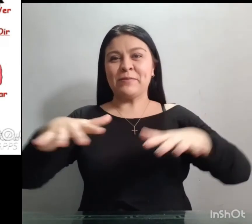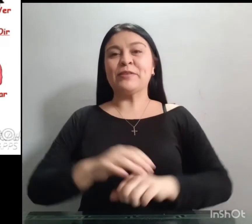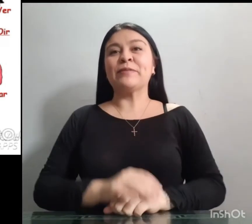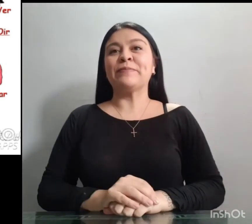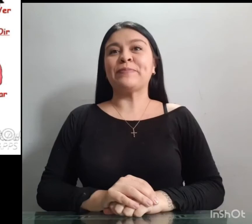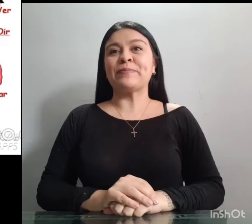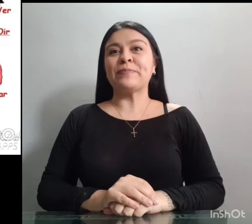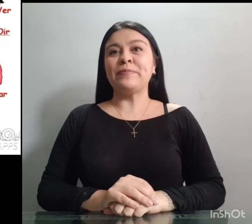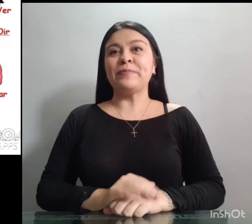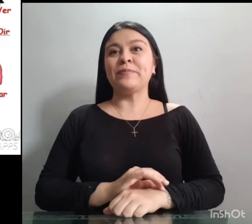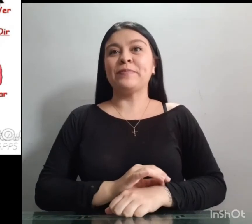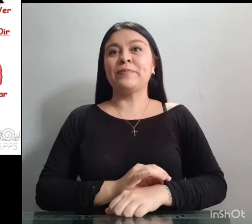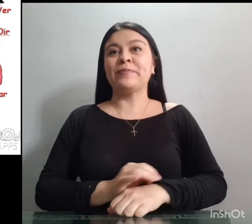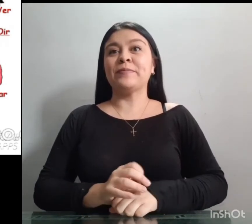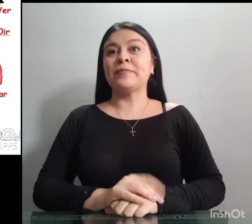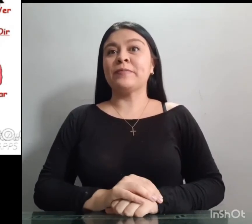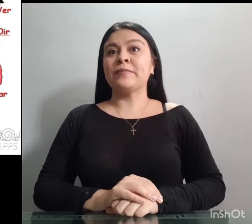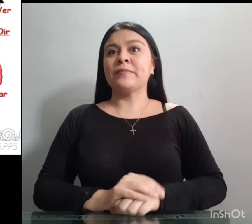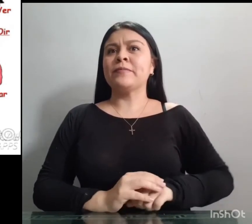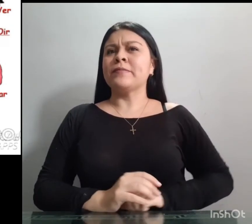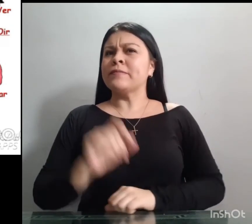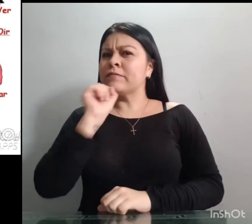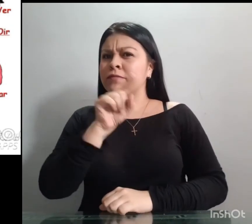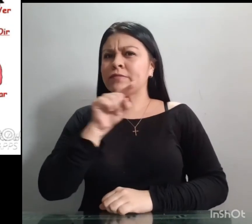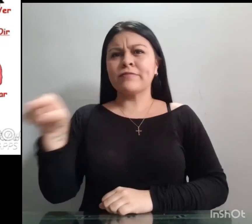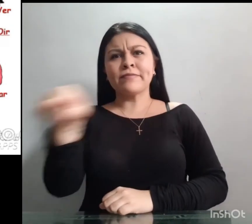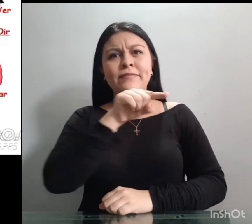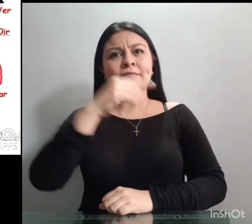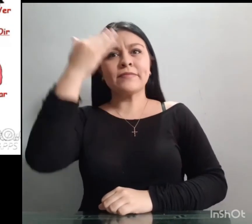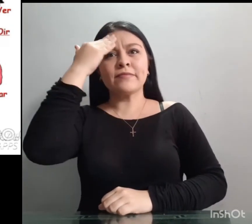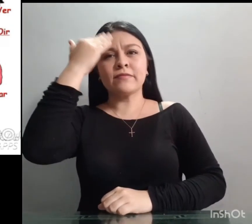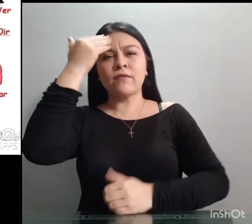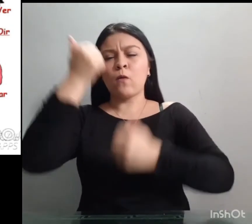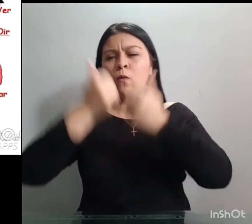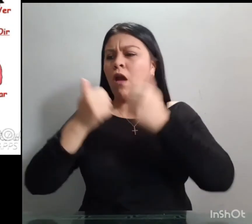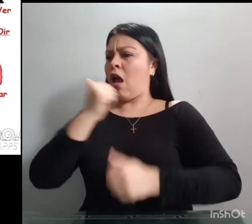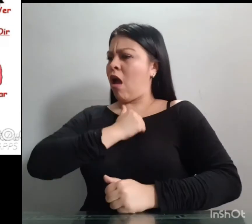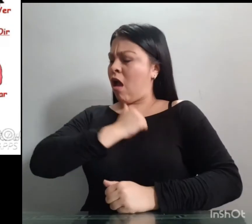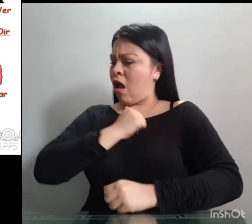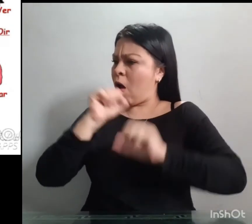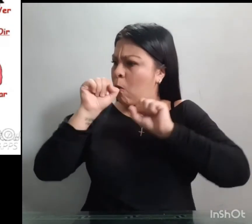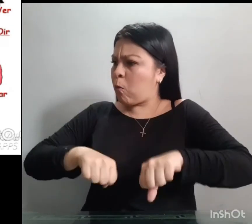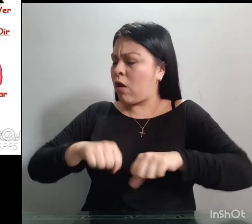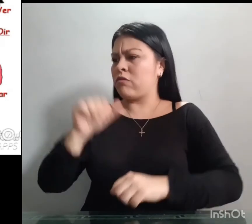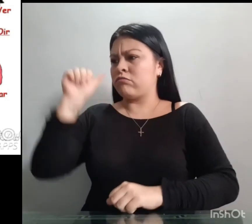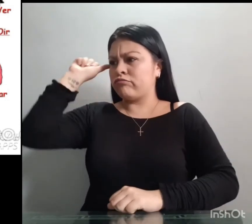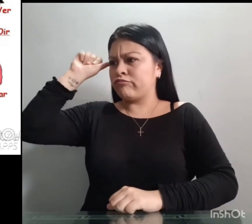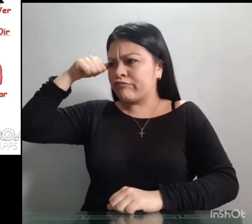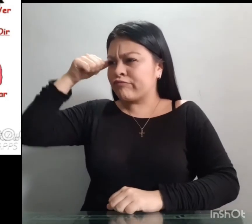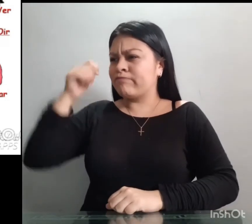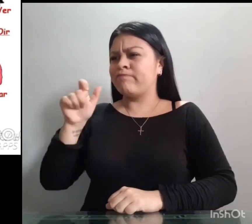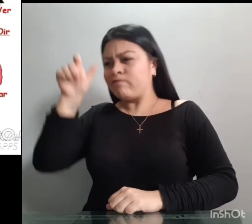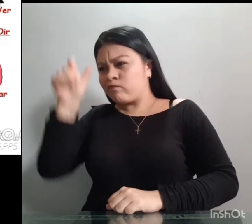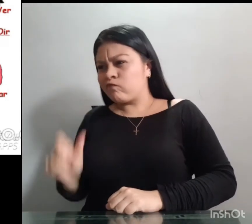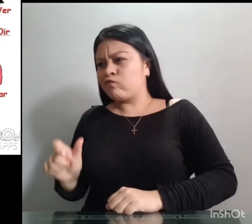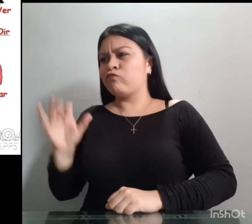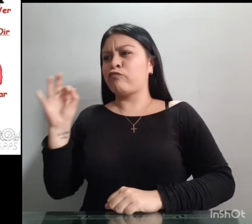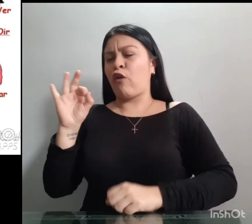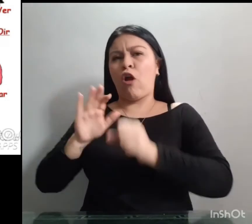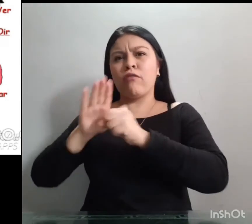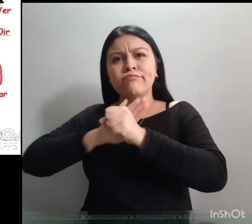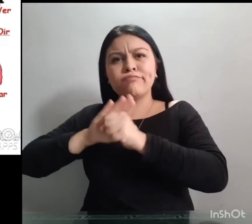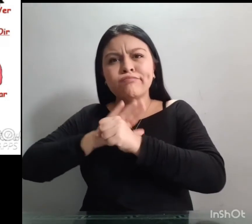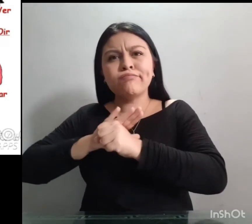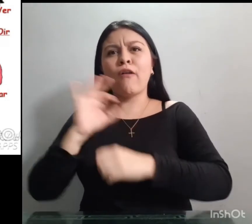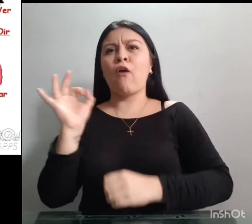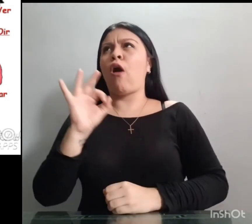¿Sabías que la capacidad que tienes para recordar a alguien o recordar algo, la capacidad